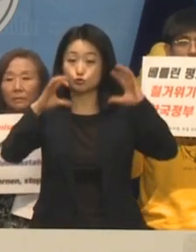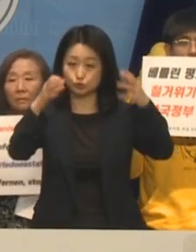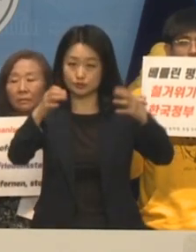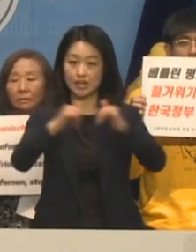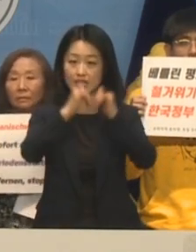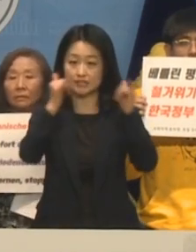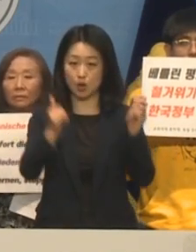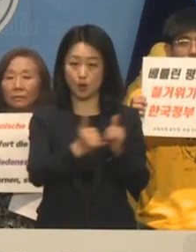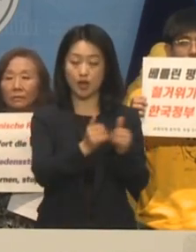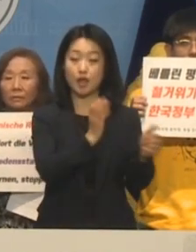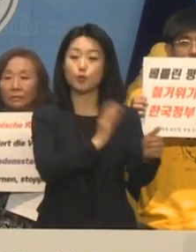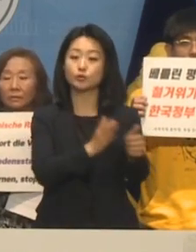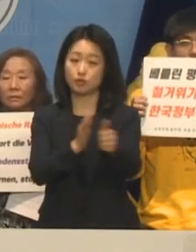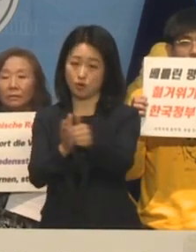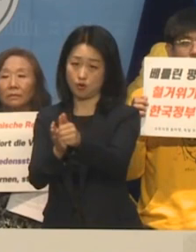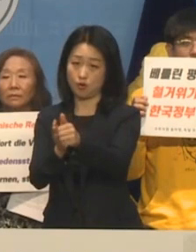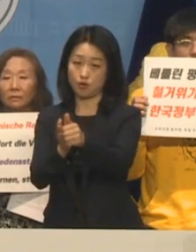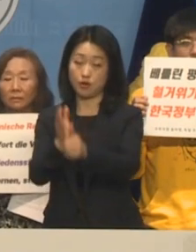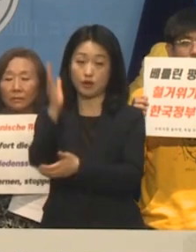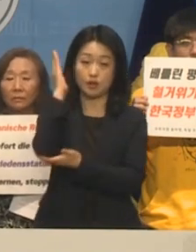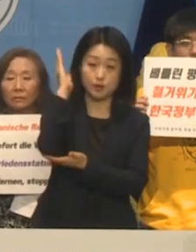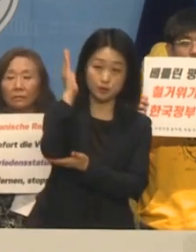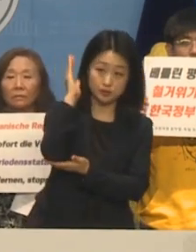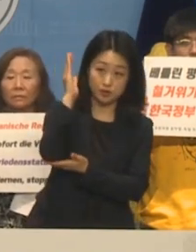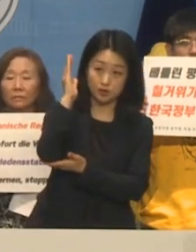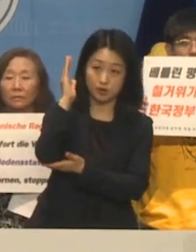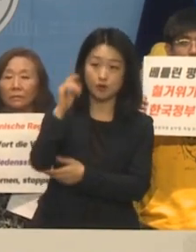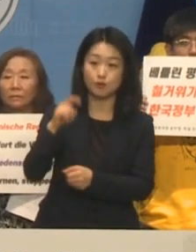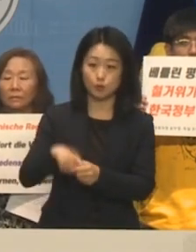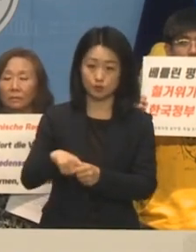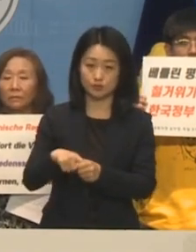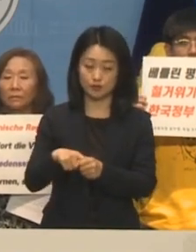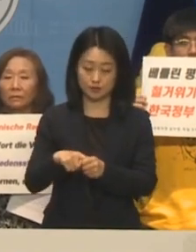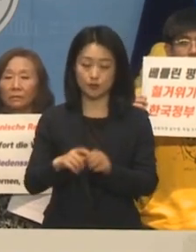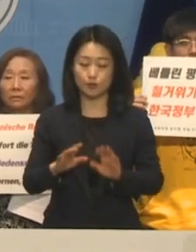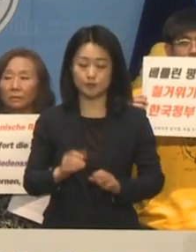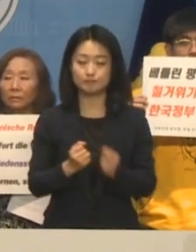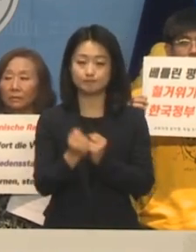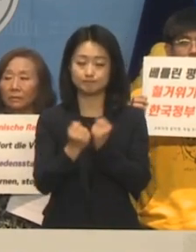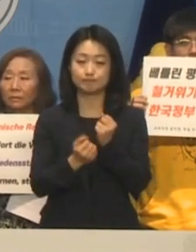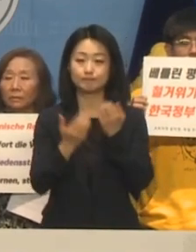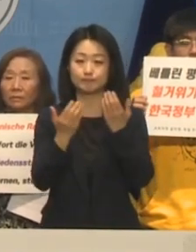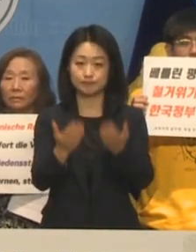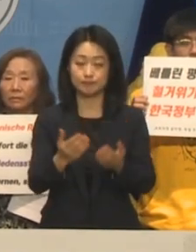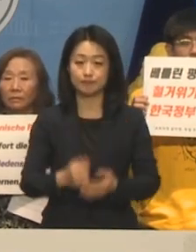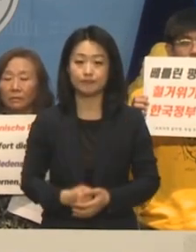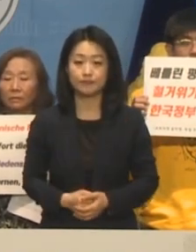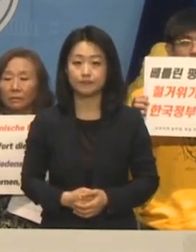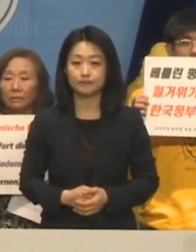시민사회에 요청하는 그런 호소를 전하기 위해서 이 자리에 섰습니다. 무엇보다도